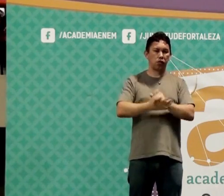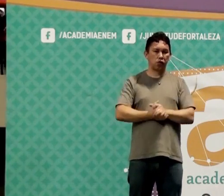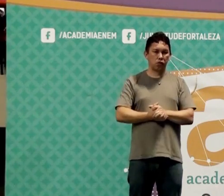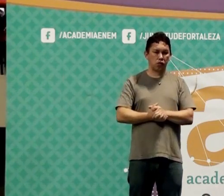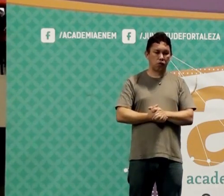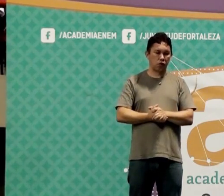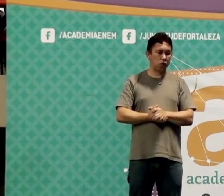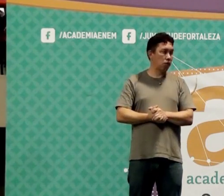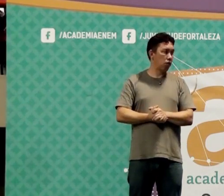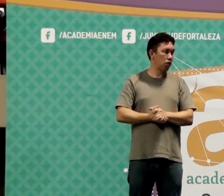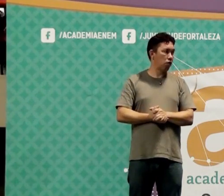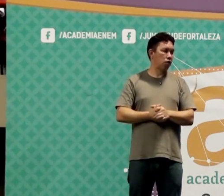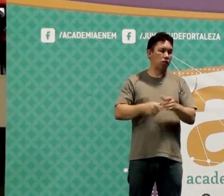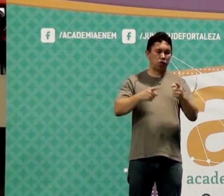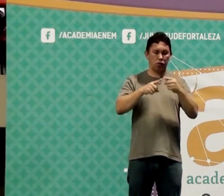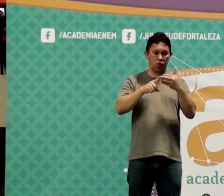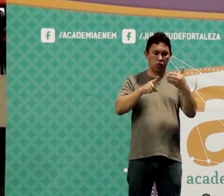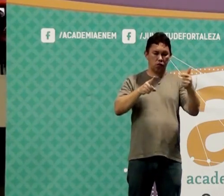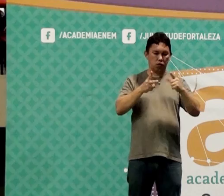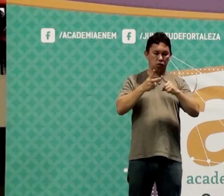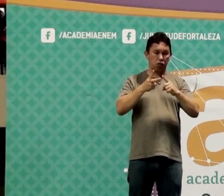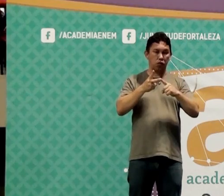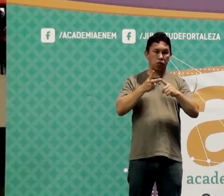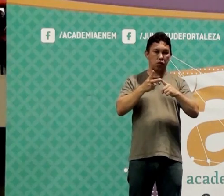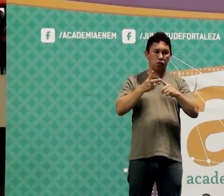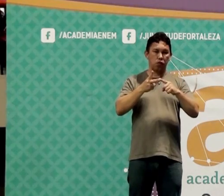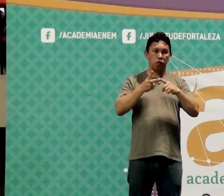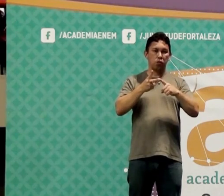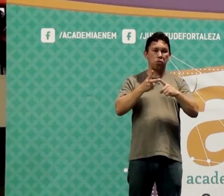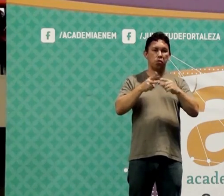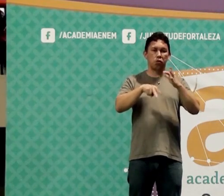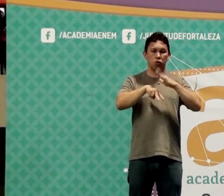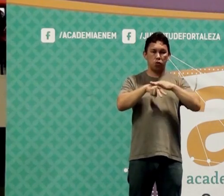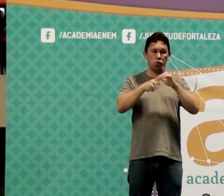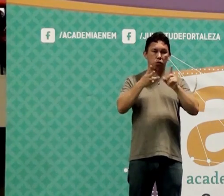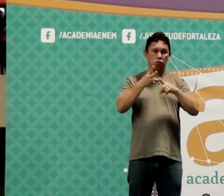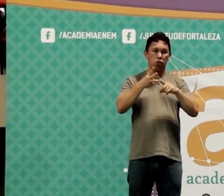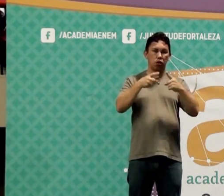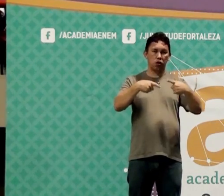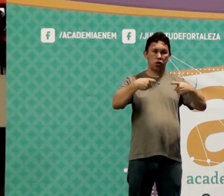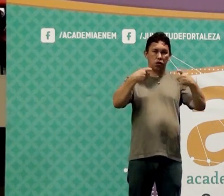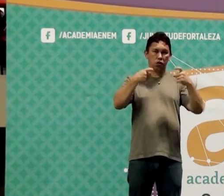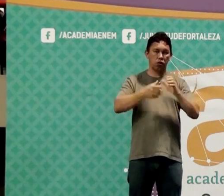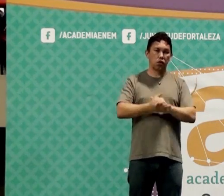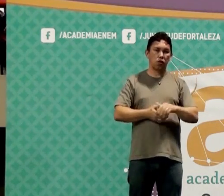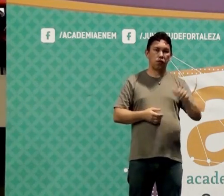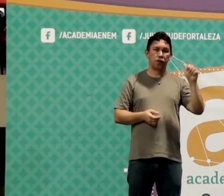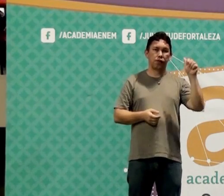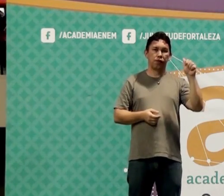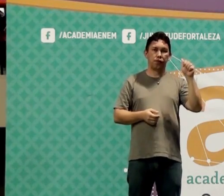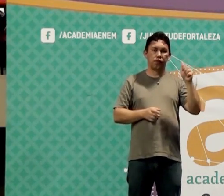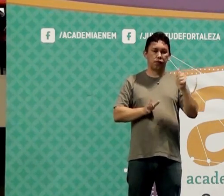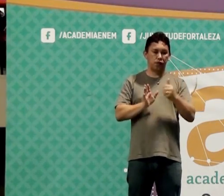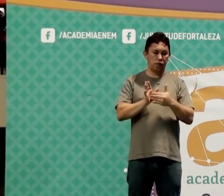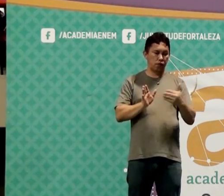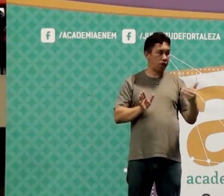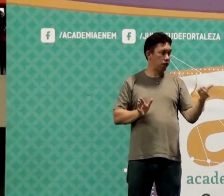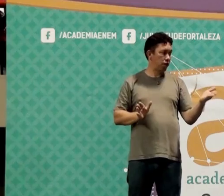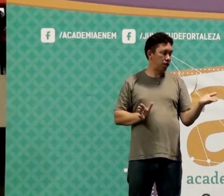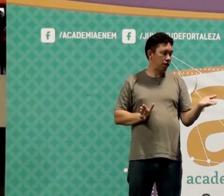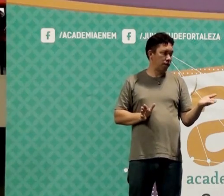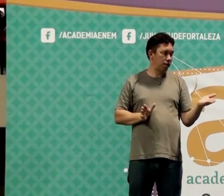O governo Obama envia mais 20 mil soldados para a guerra do Afeganistão. Hashtag guerra. Fome,